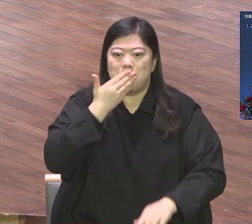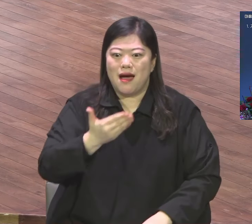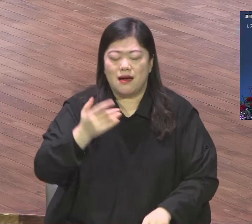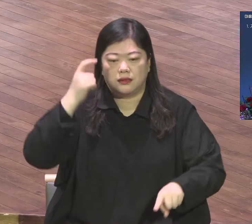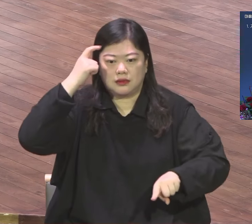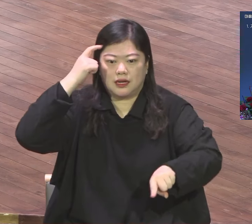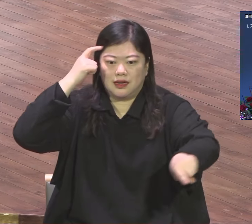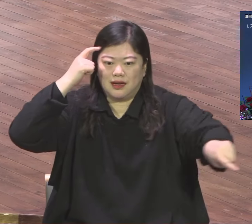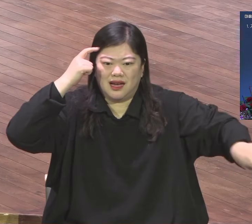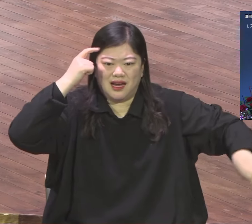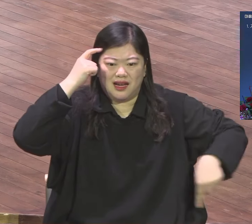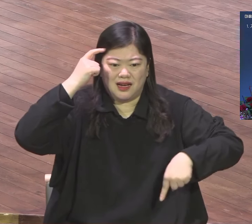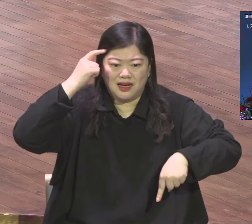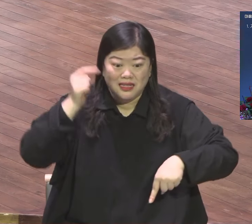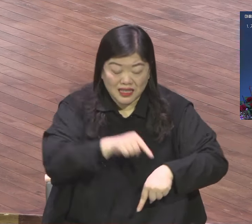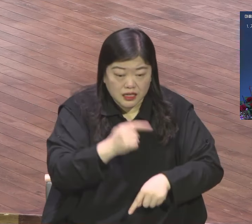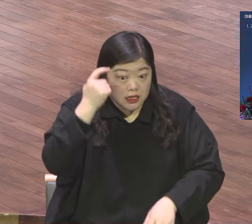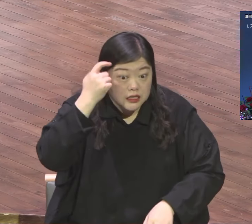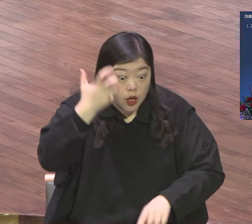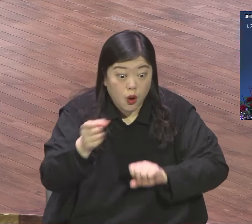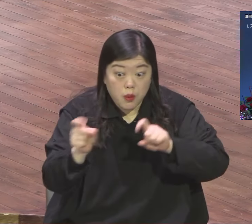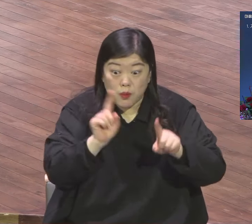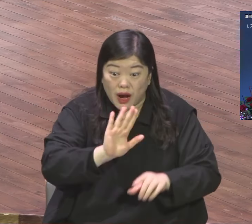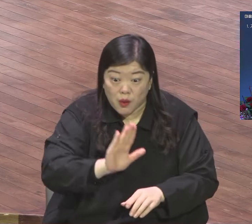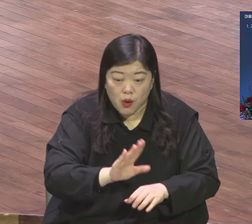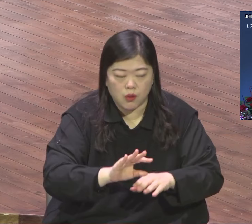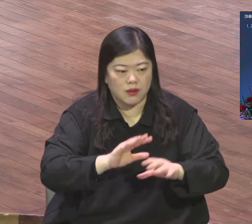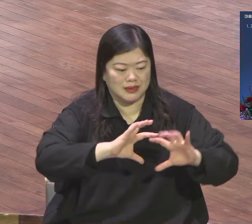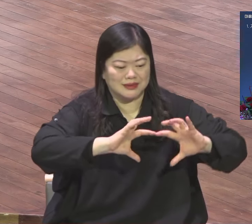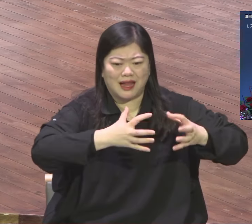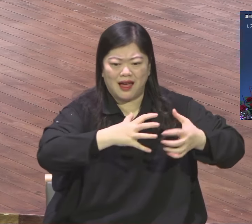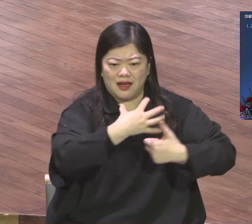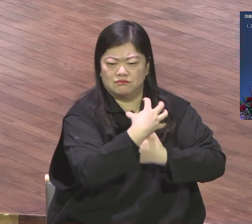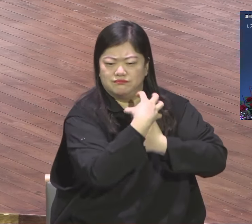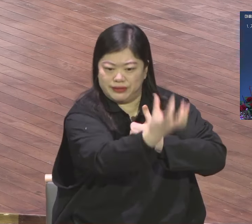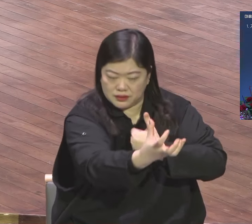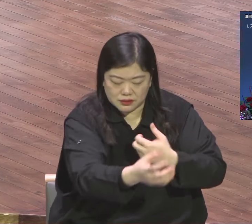땅에서의 육신적 해결자. 그렇게 알고 있었어요.